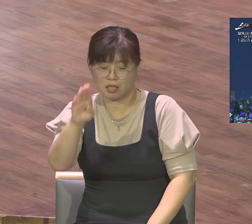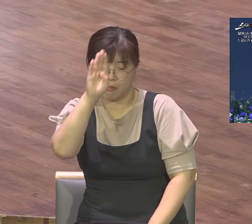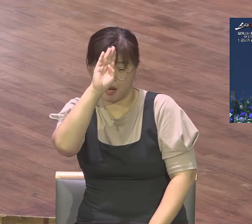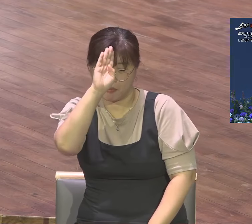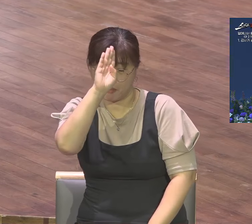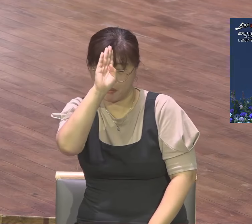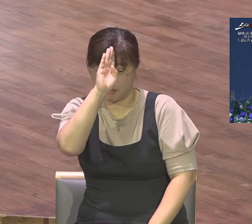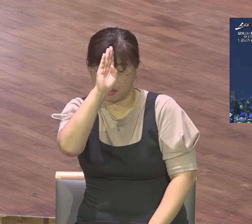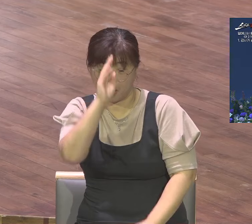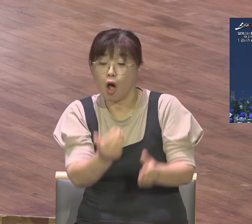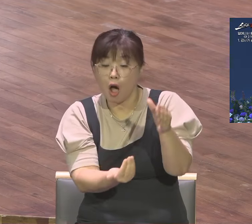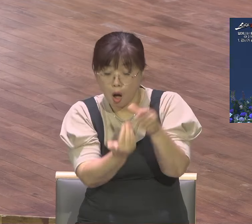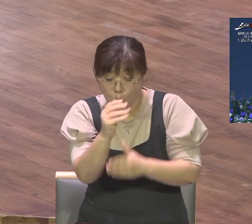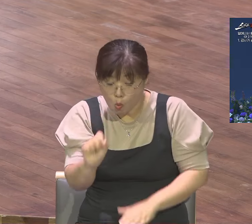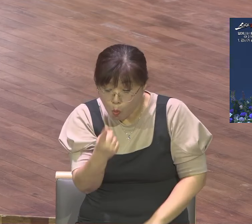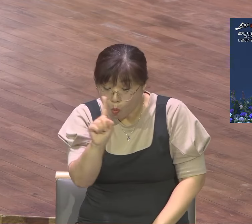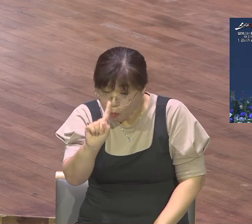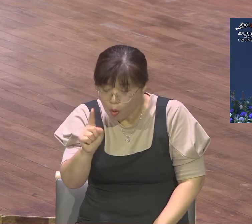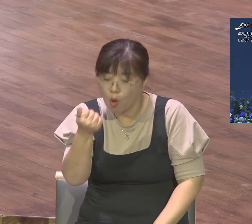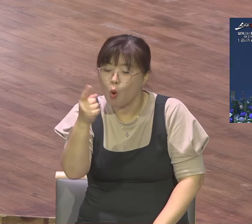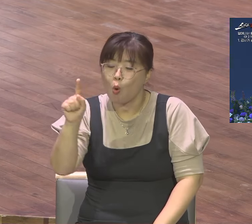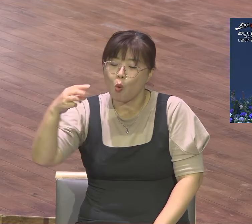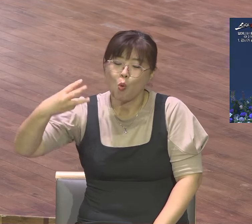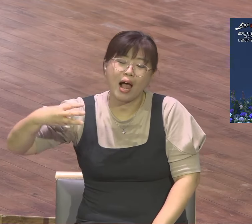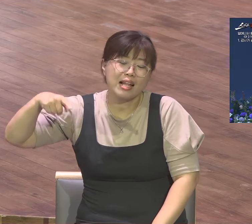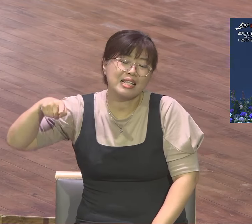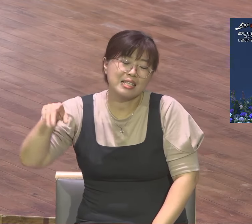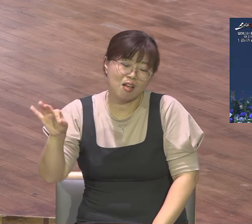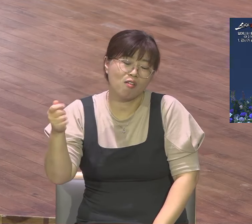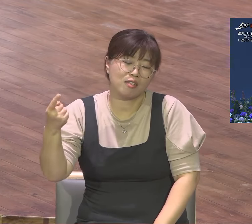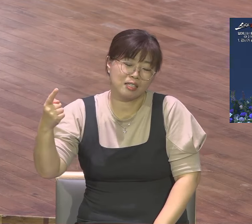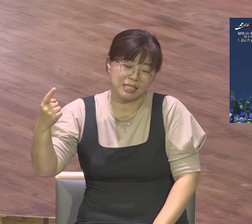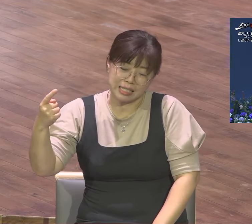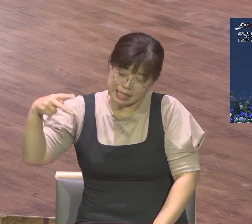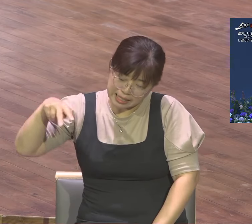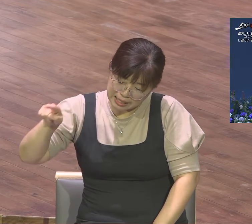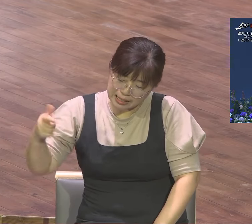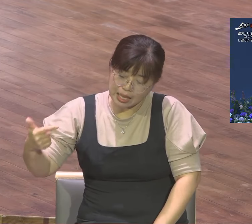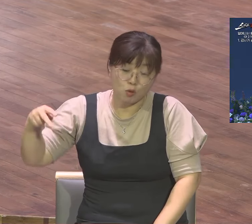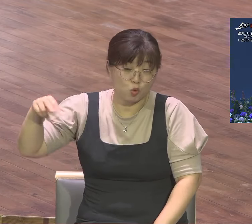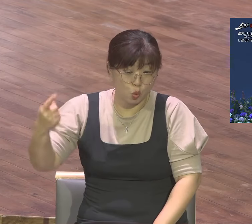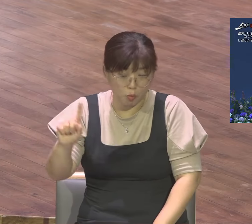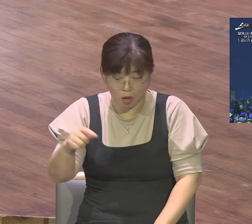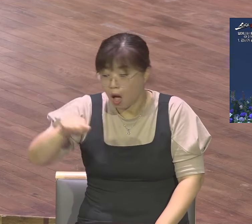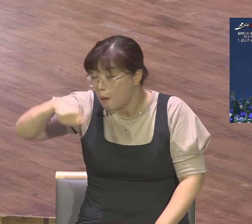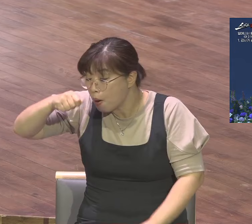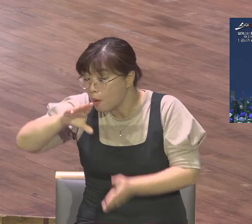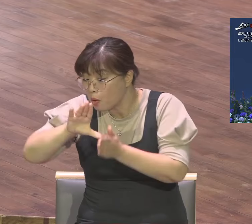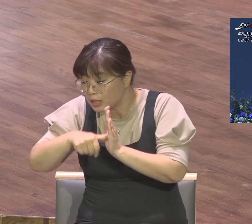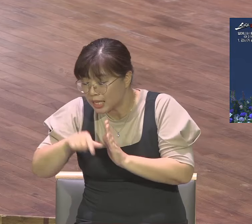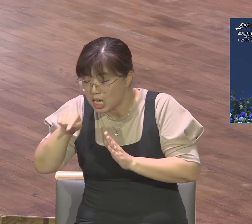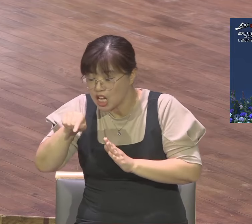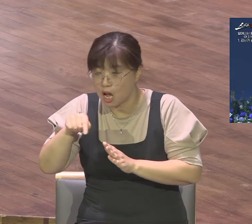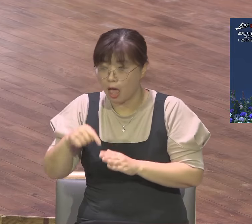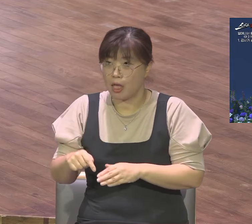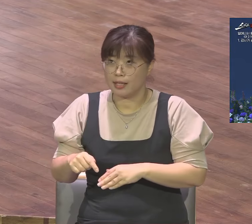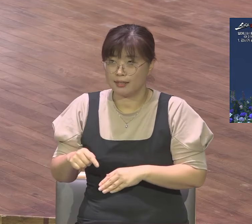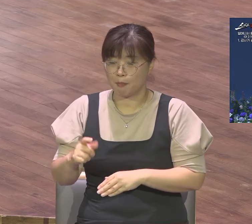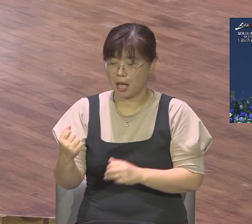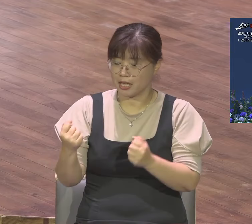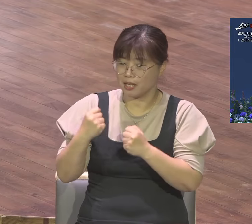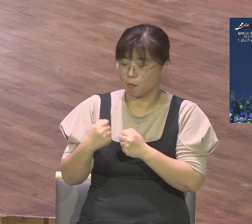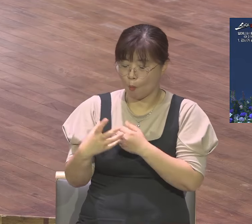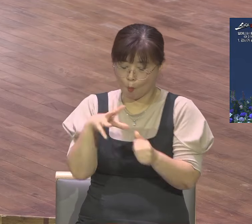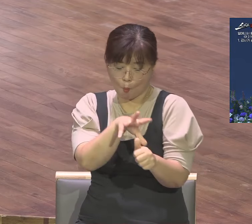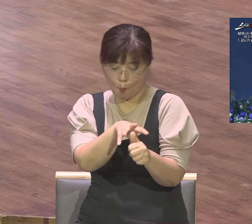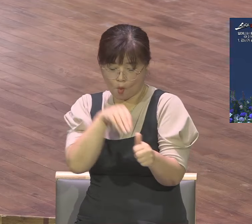그렇게 나와 있어요. 다시 말하면 이 활성산소는 아주 나쁜 산소예요. 모든 병을 다